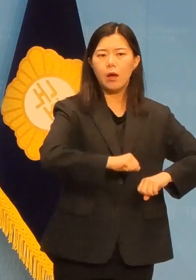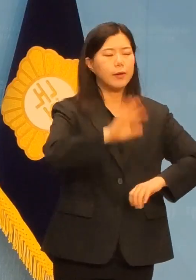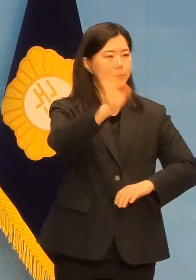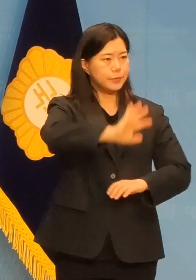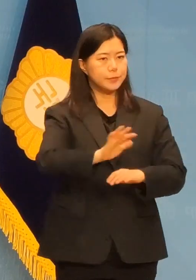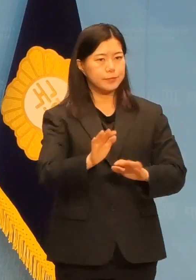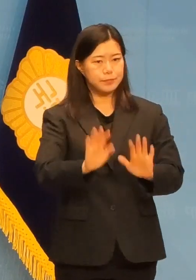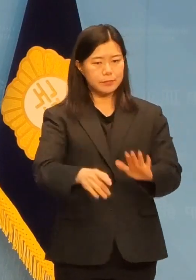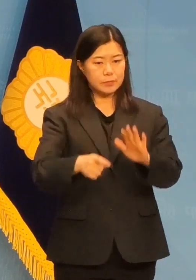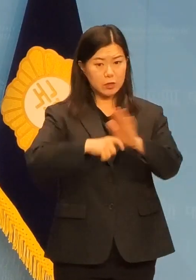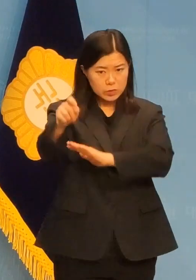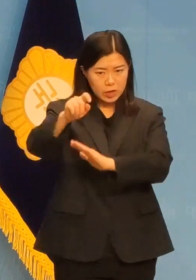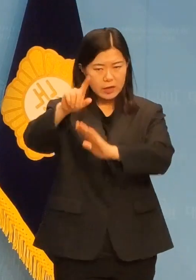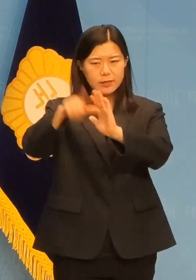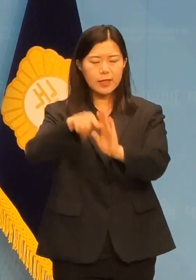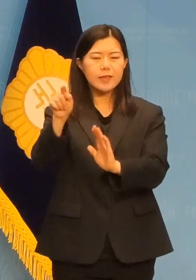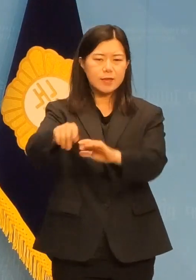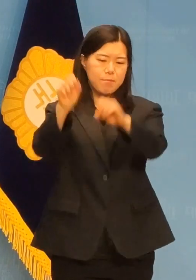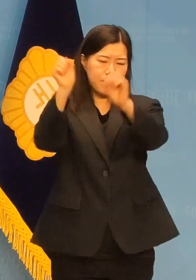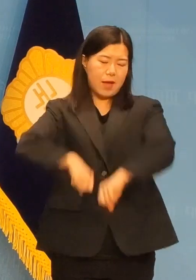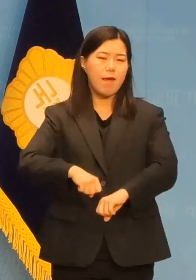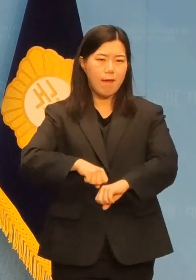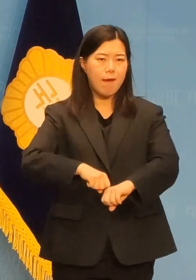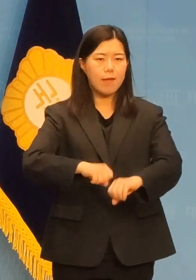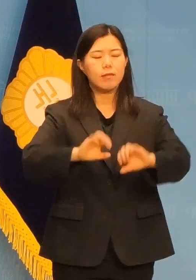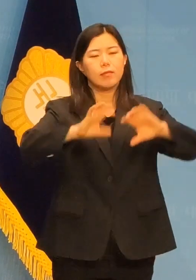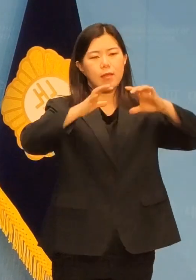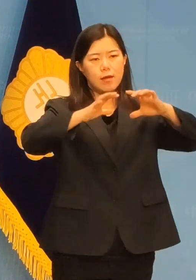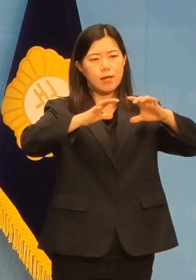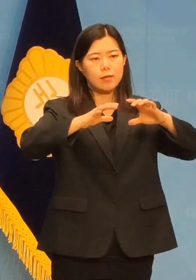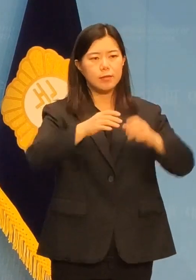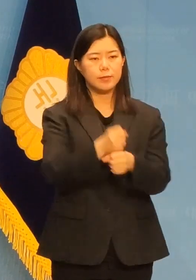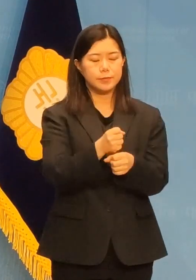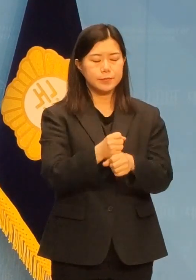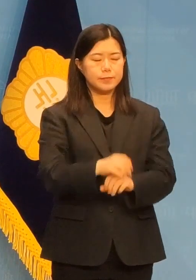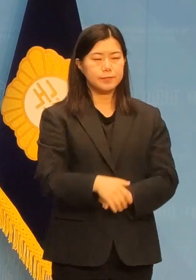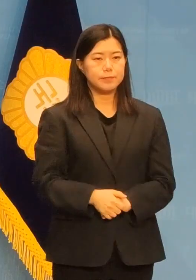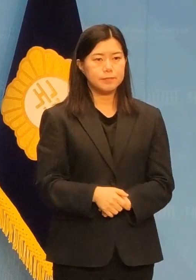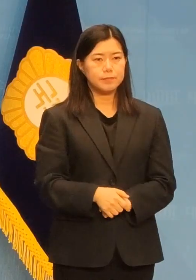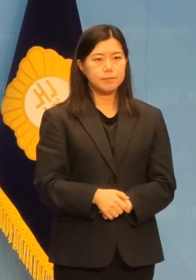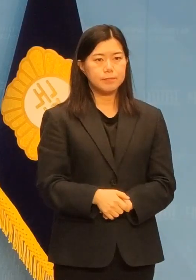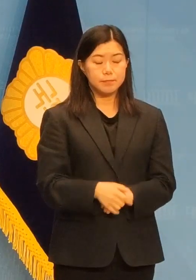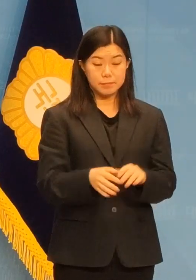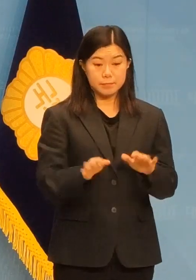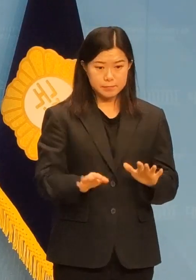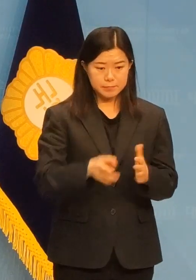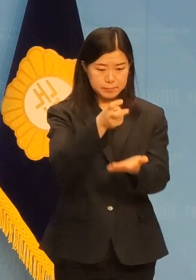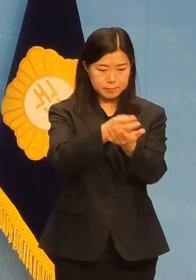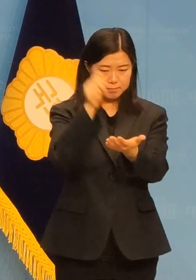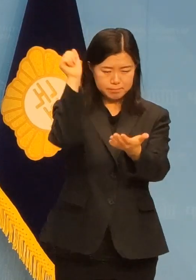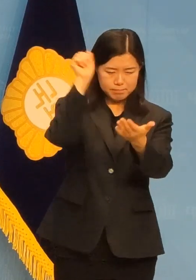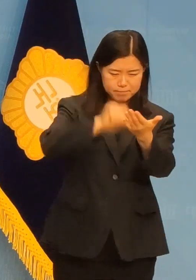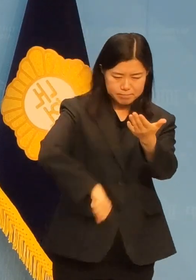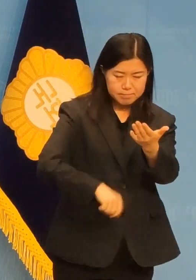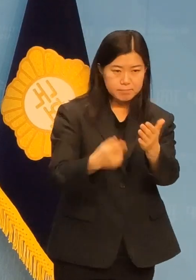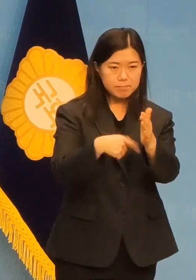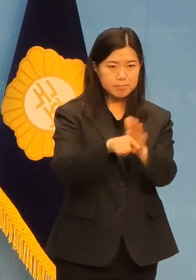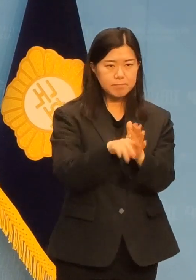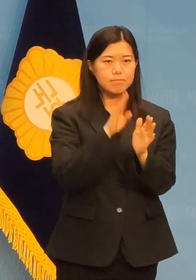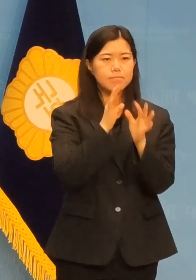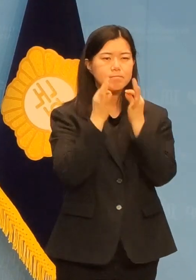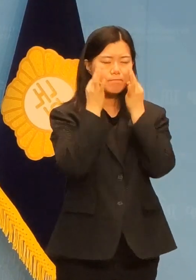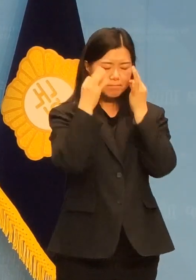기술을 훔치면 끝나는 나라로 질서를 바꾸겠습니다. 저는 이 법이 통과될 때까지